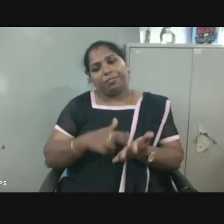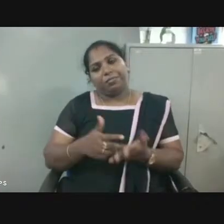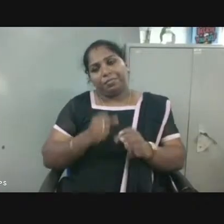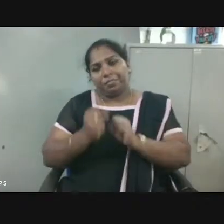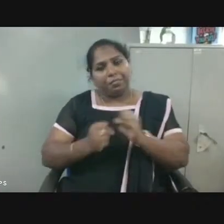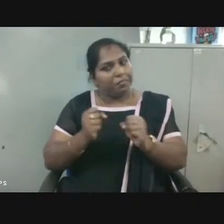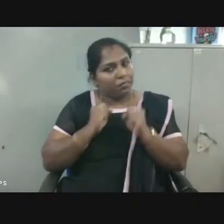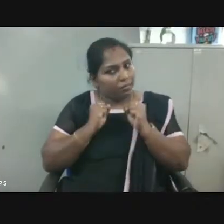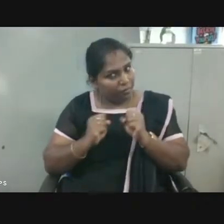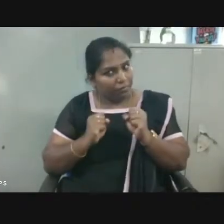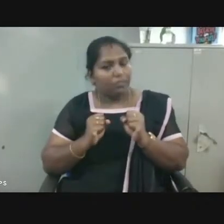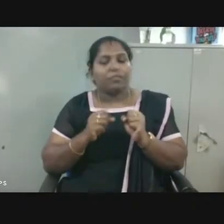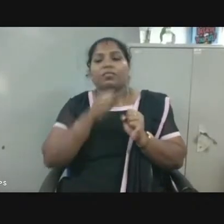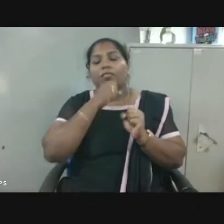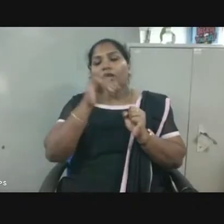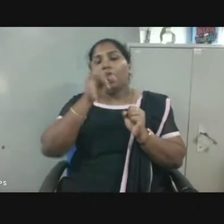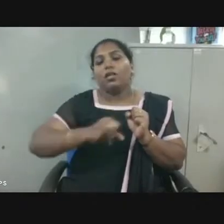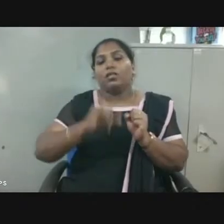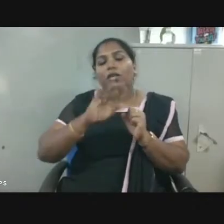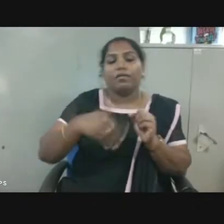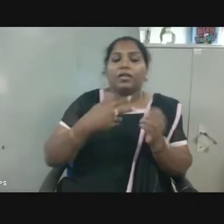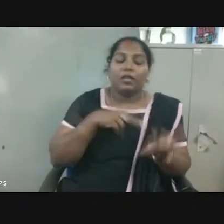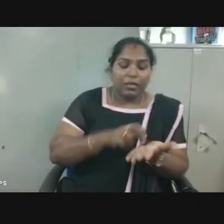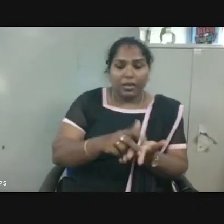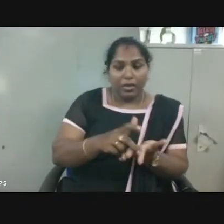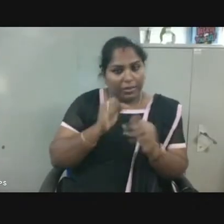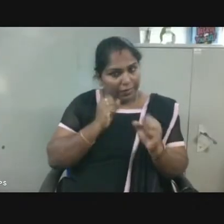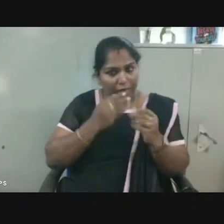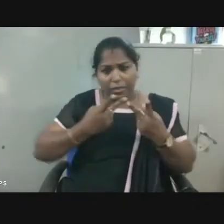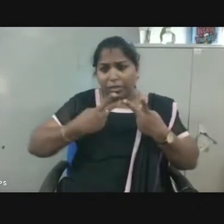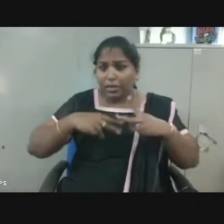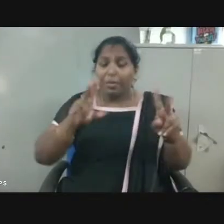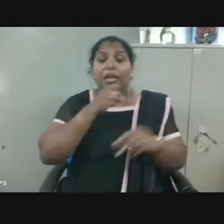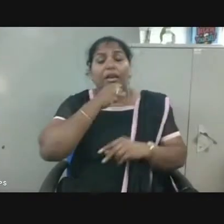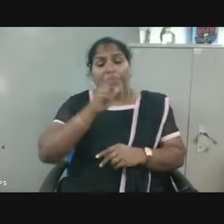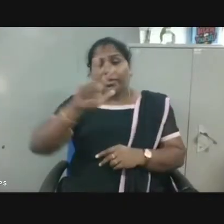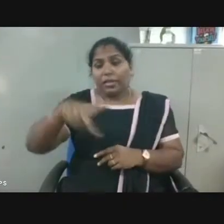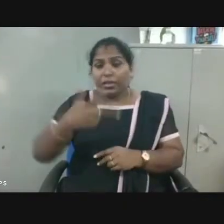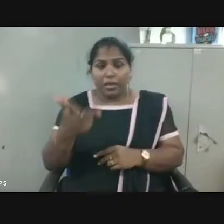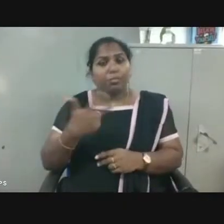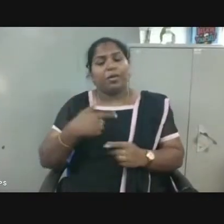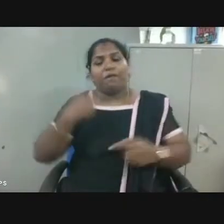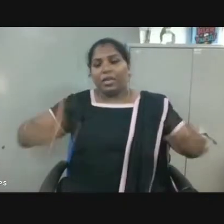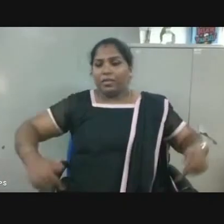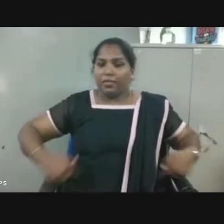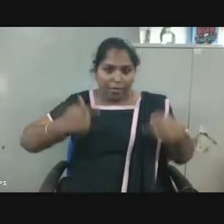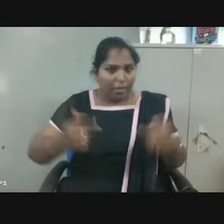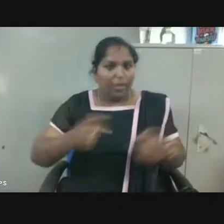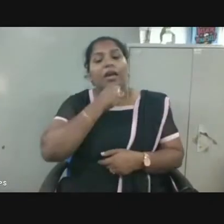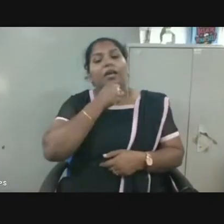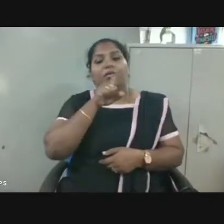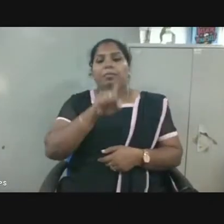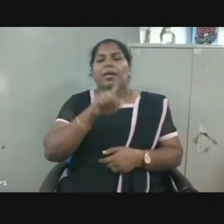6 വയസ്സൊക്കെ കഴിയുമ്പോൾ ഇവർക്ക് നടക്കാനുള്ള ബുദ്ധിമുട്ട് കൂടിയിട്ട് ഒരു 8 വയസ്സൊക്കെ ആകുമ്പോൾ വീൽ ചെയറിലാകും. 10 മുതൽ 12 വയസ്സ്